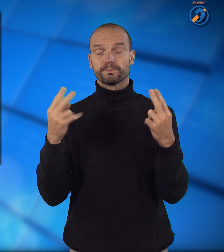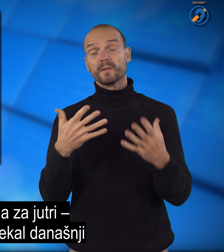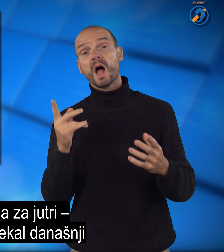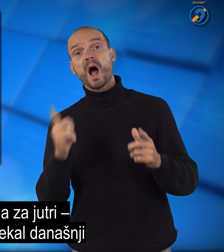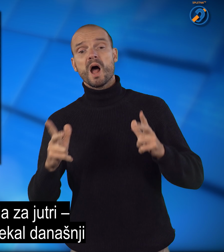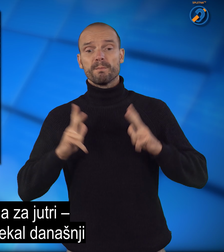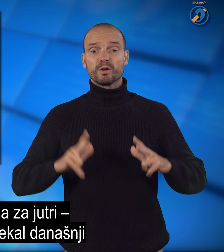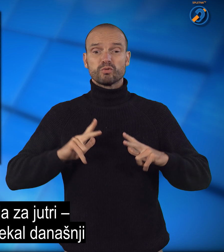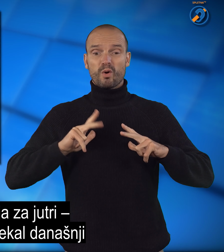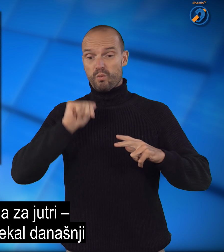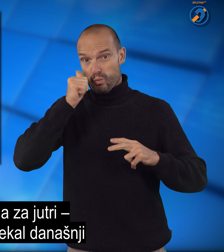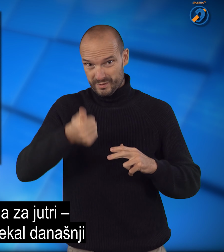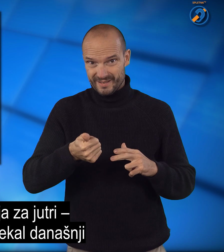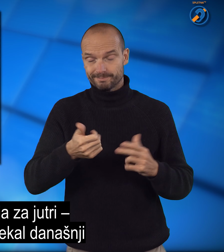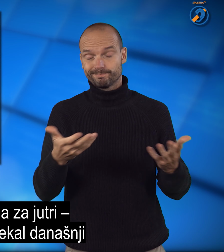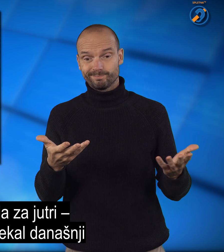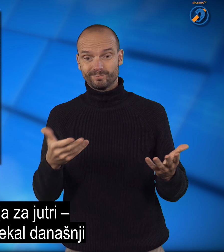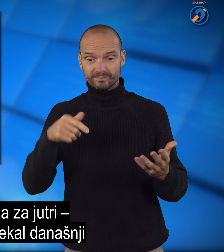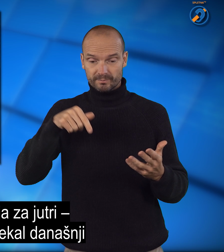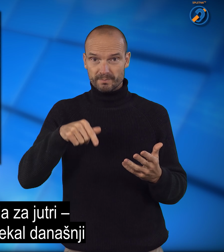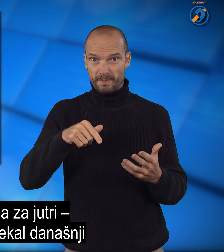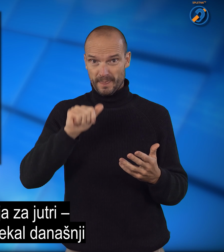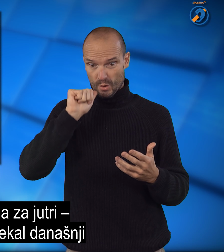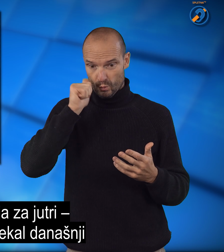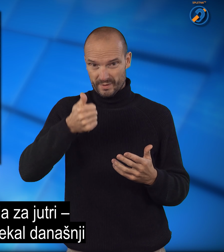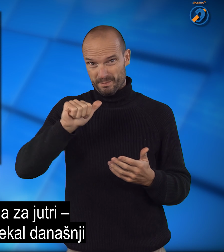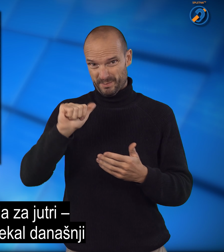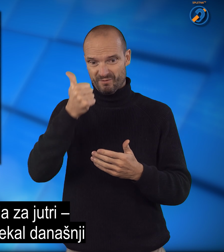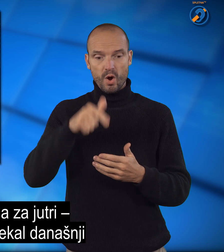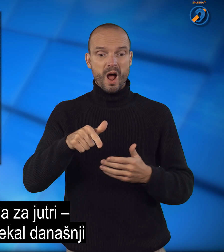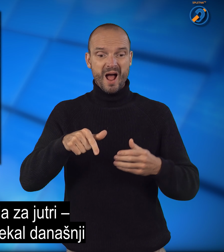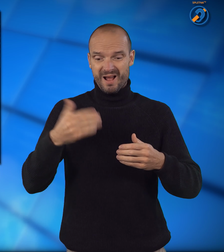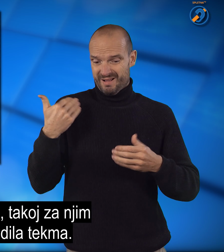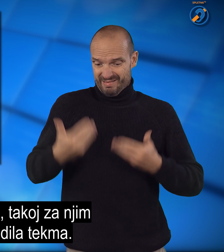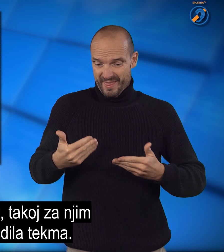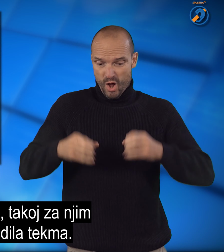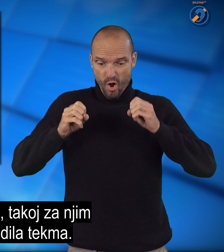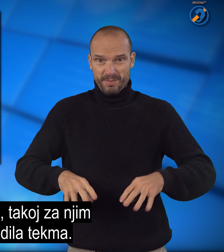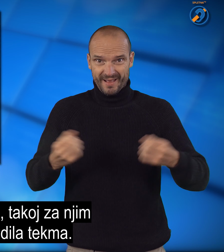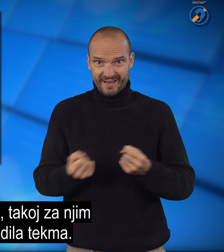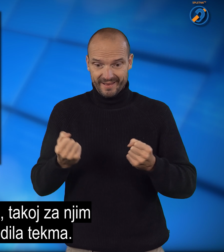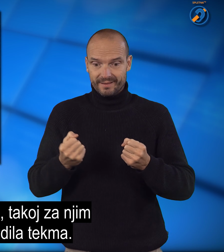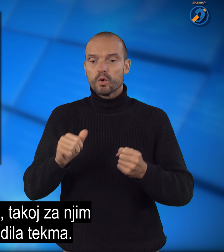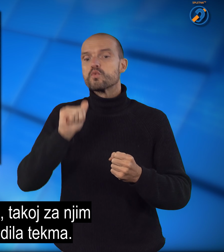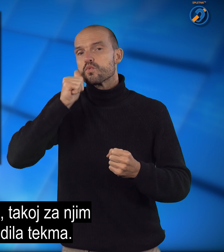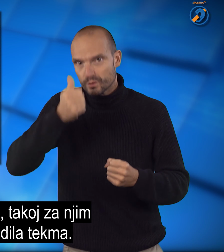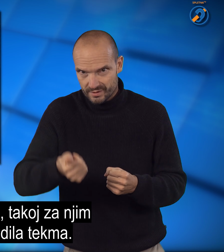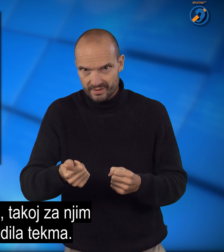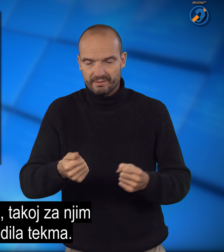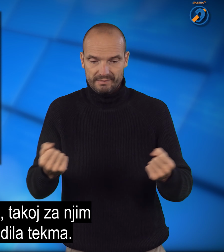Pričakovanja za jutri. Jutri naj bi bil tako ta odpadli današnji trening, takoj za njim pa potem